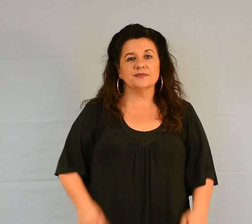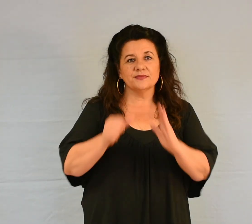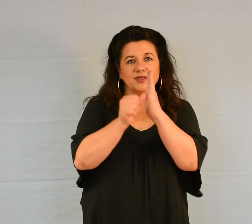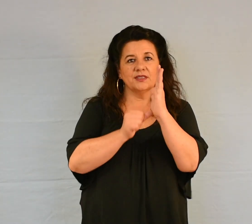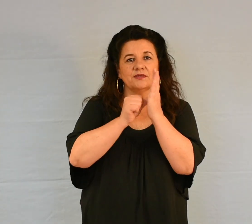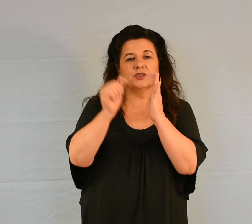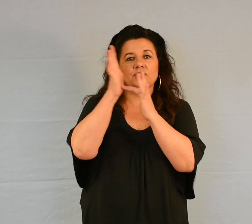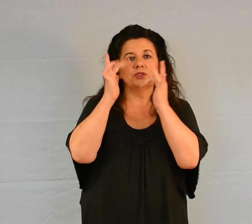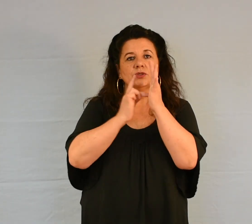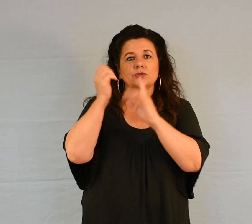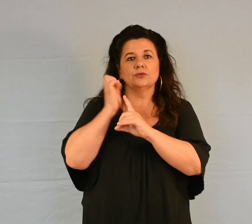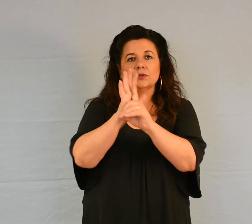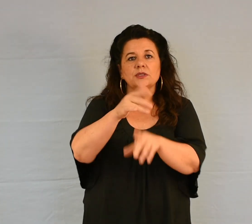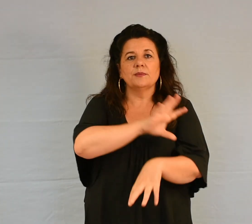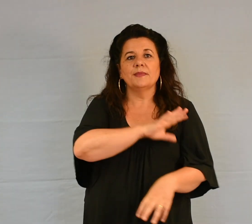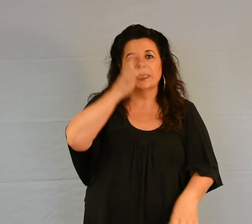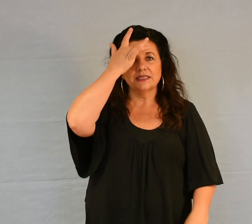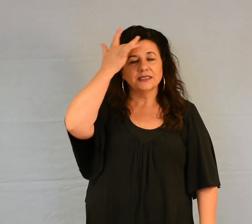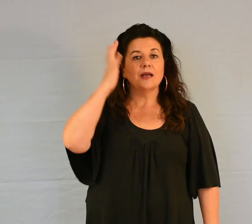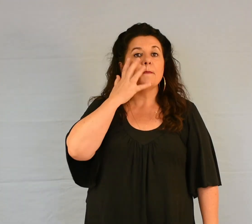Évangile de Jésus-Christ selon saint Marc.